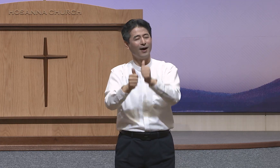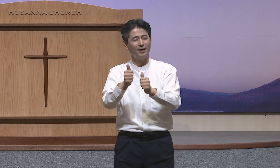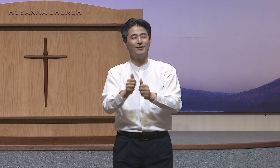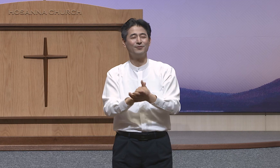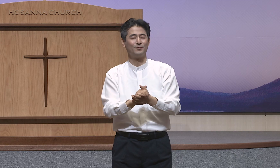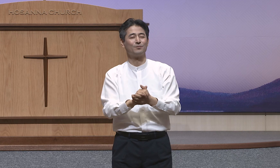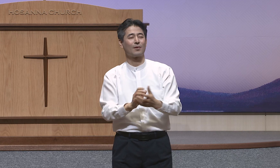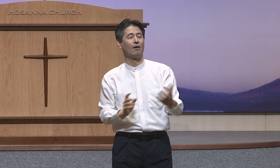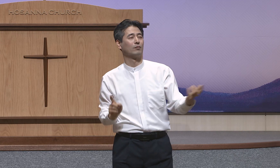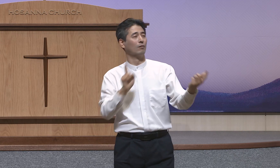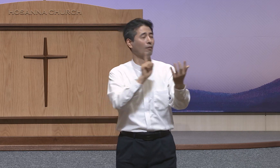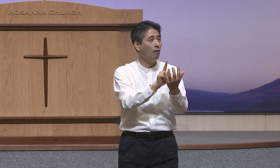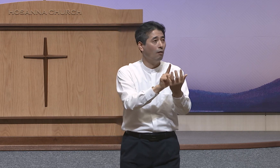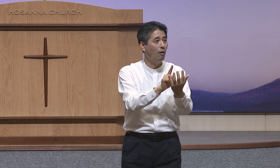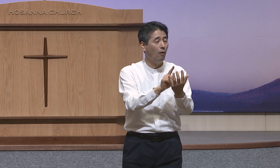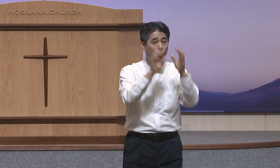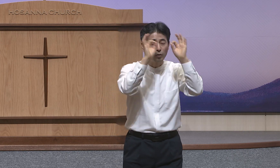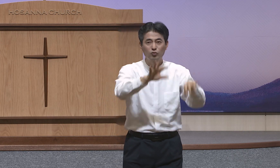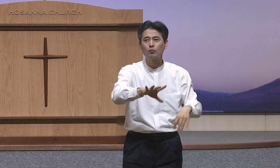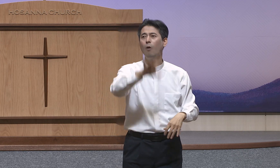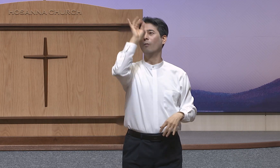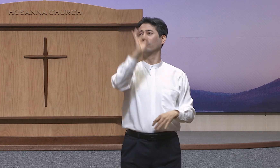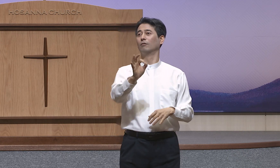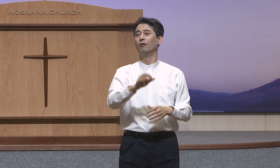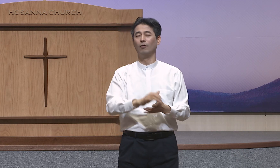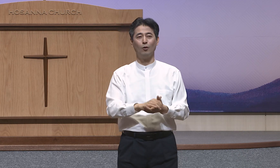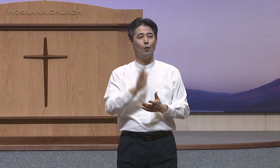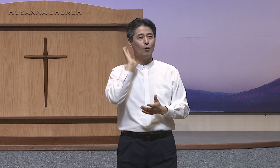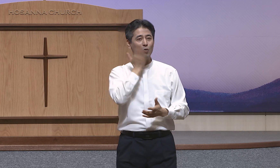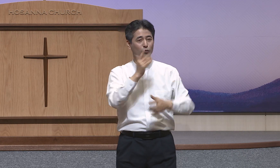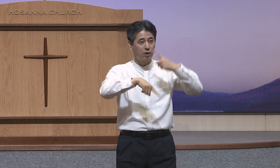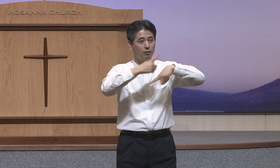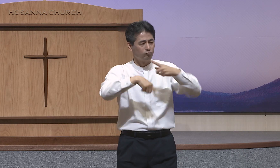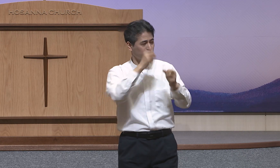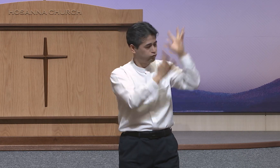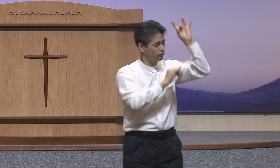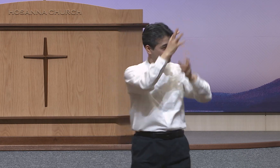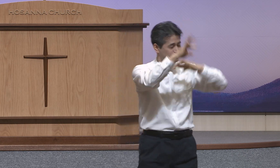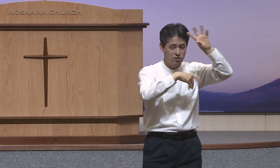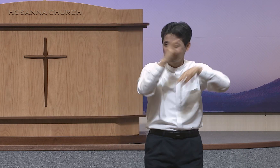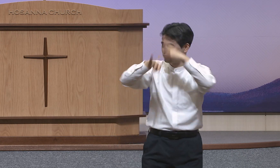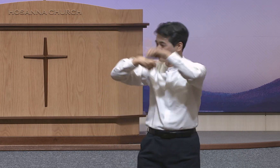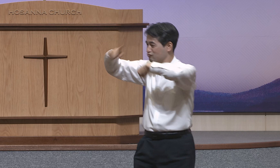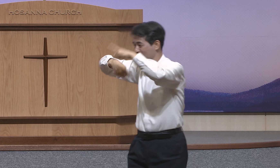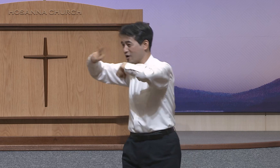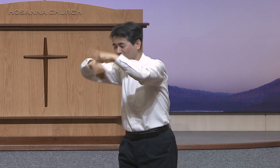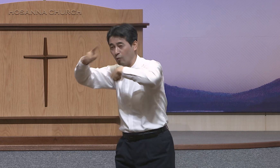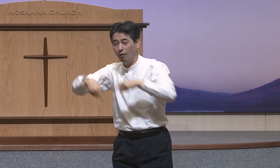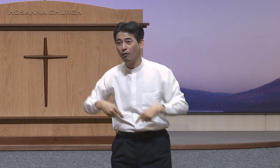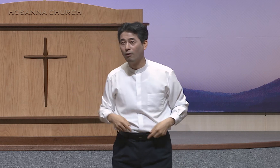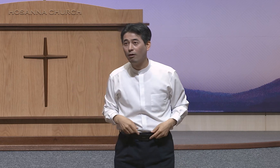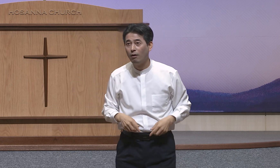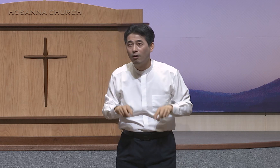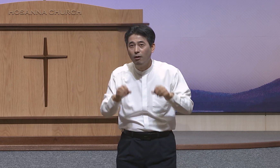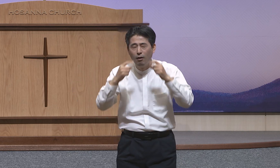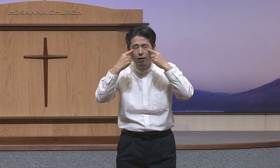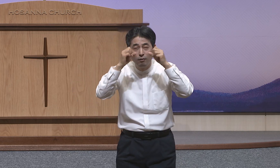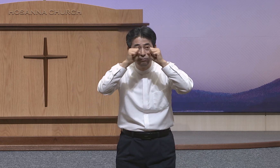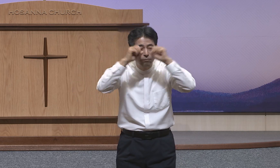체육대회가 있었던 것 같아요. 그래서 제가 이제 초등학교 4학년 때 보니까 정말 수어를 잘하는 거예요. 저는